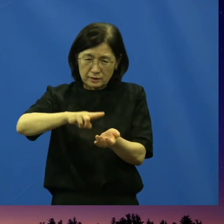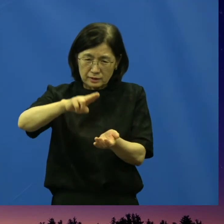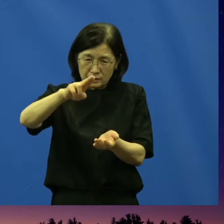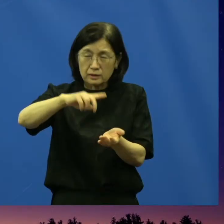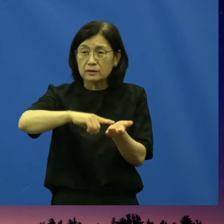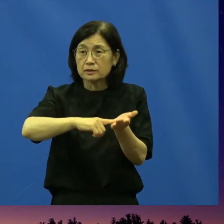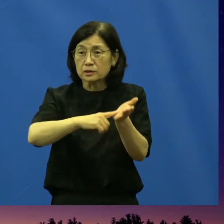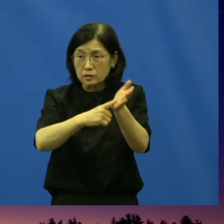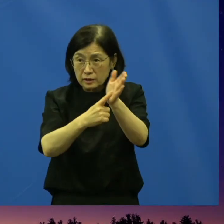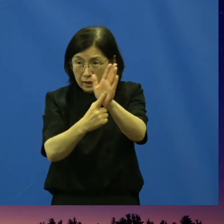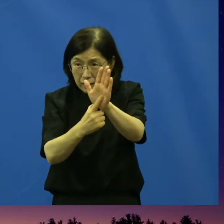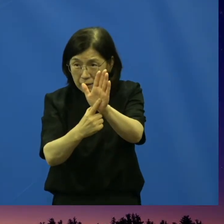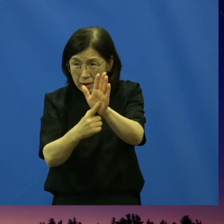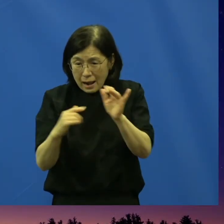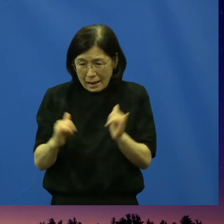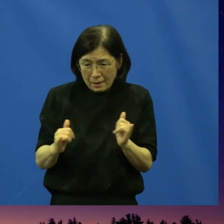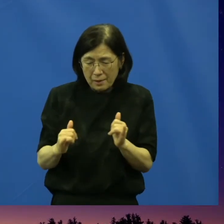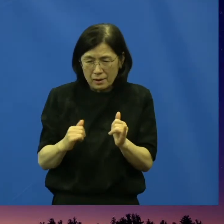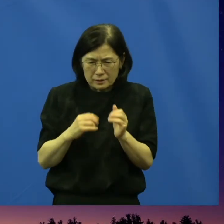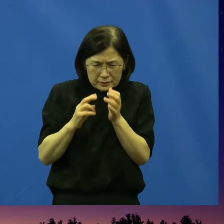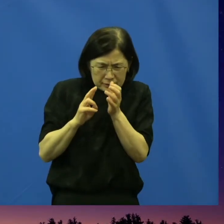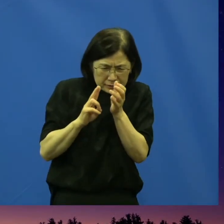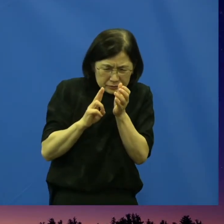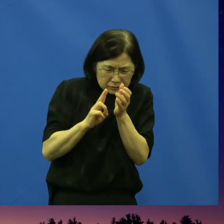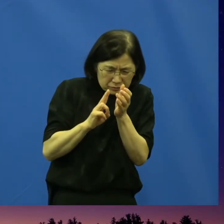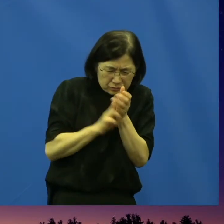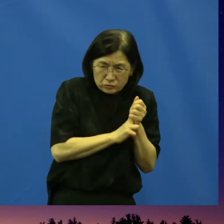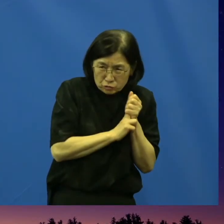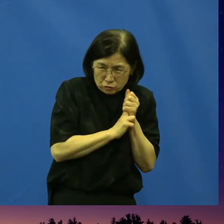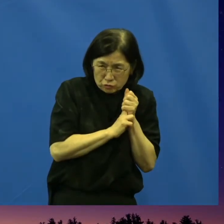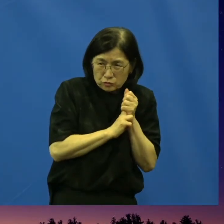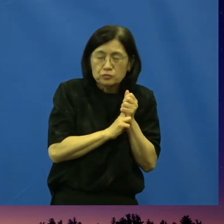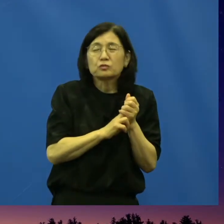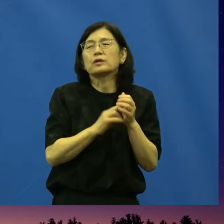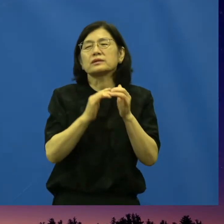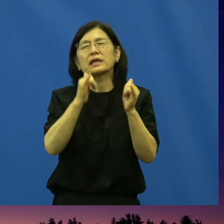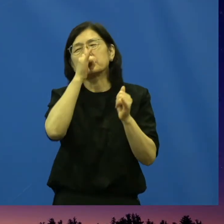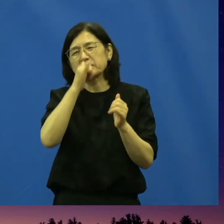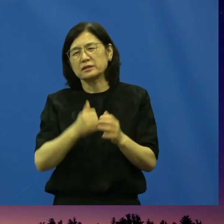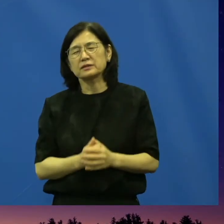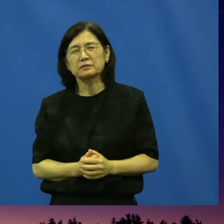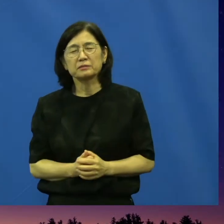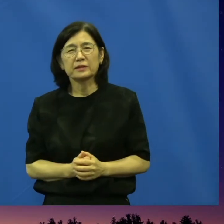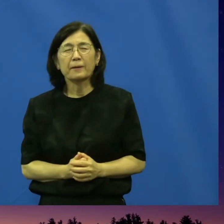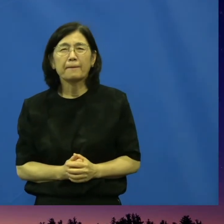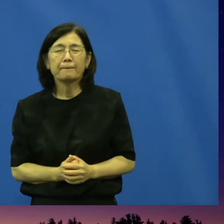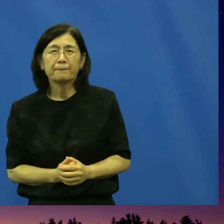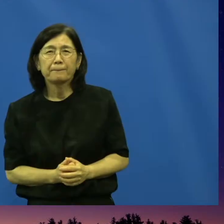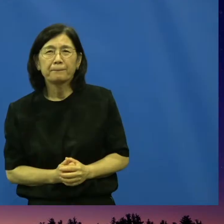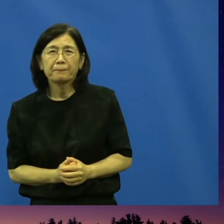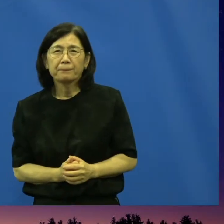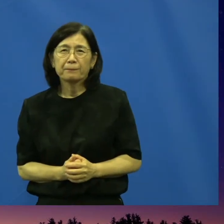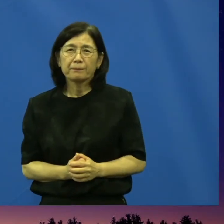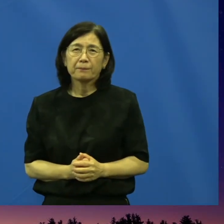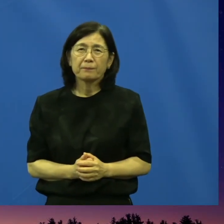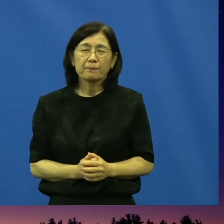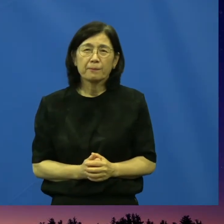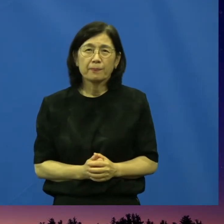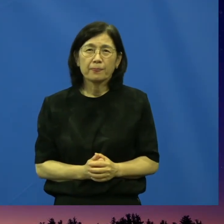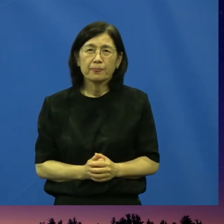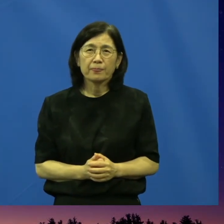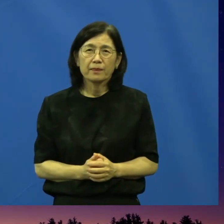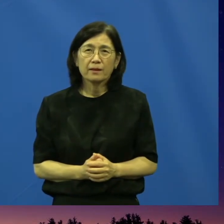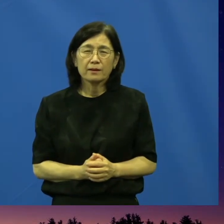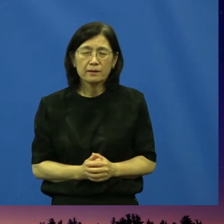자기의 수치, 자신의 어떤 연약함을 들여다보려고 하면 굉장히 분노하는 거죠. 근데 여러분, 이것은 아무리